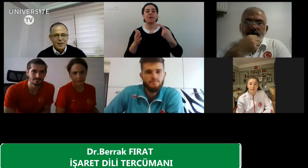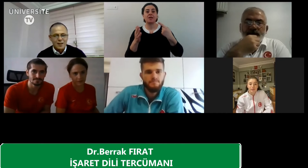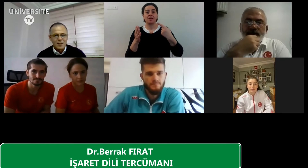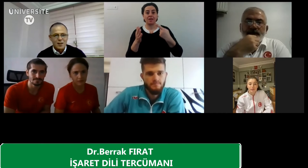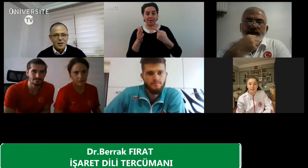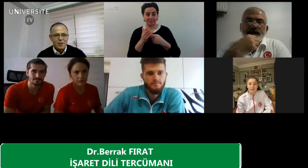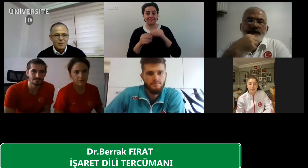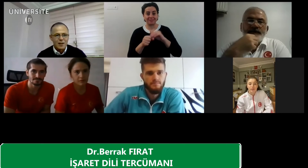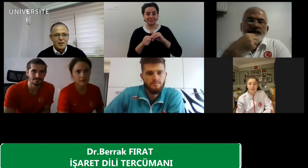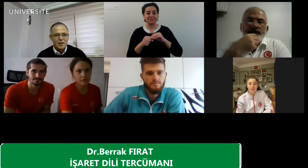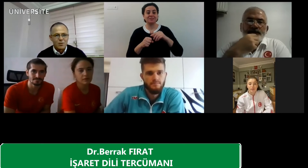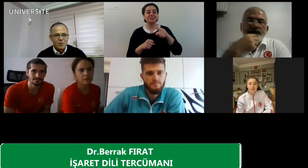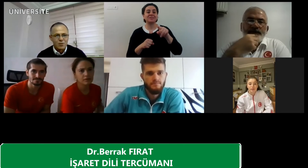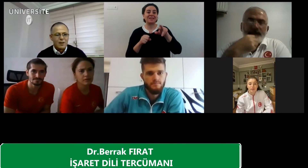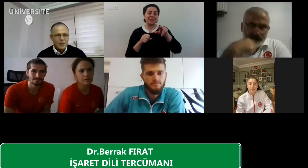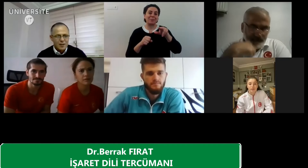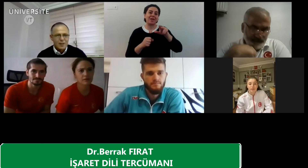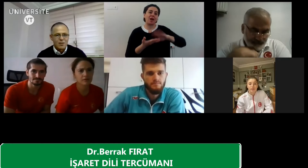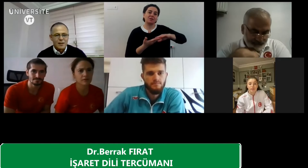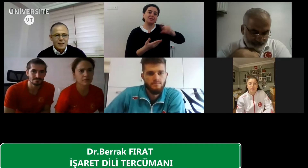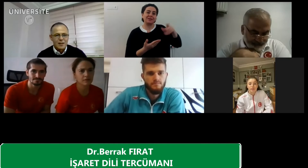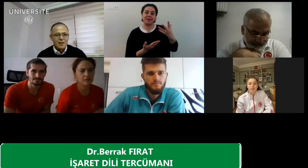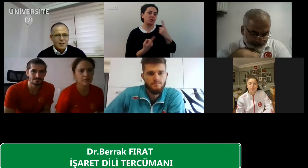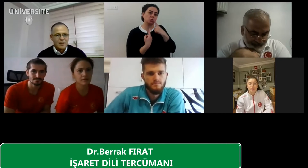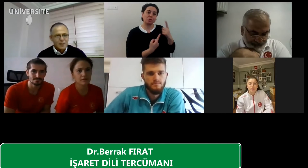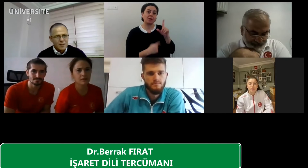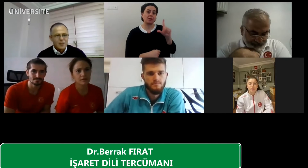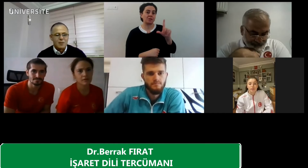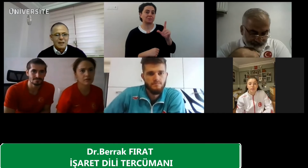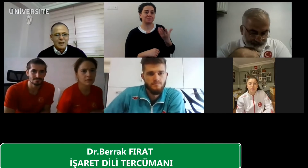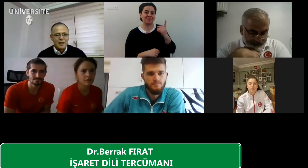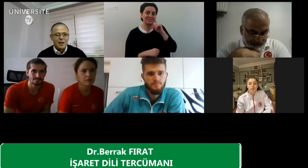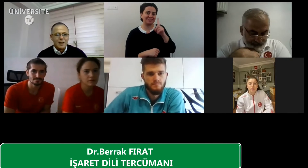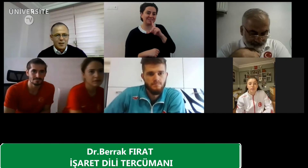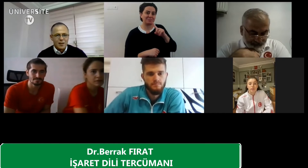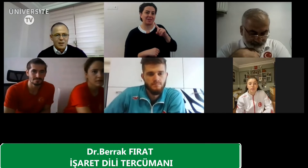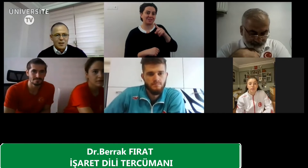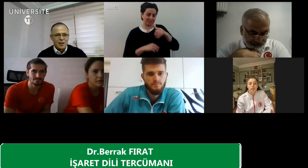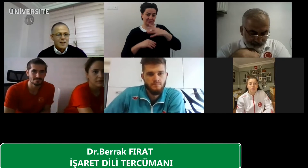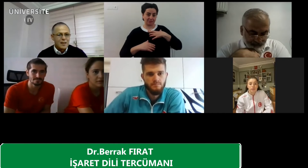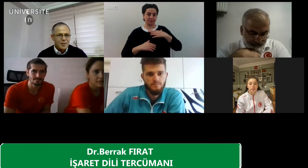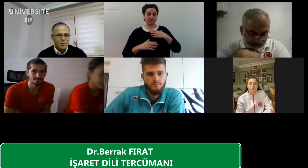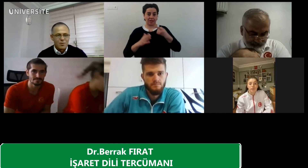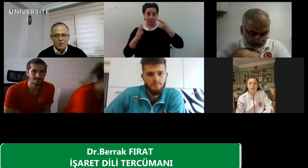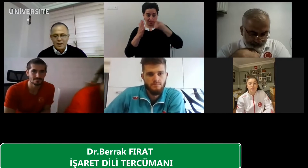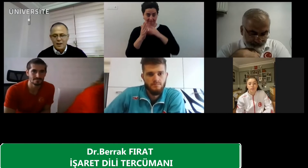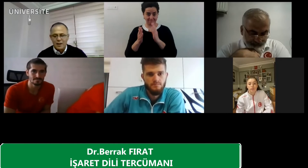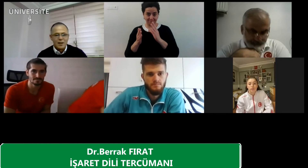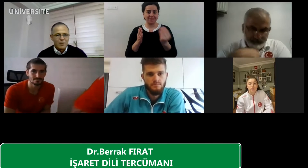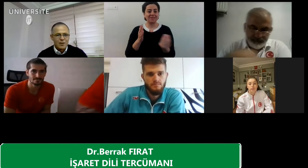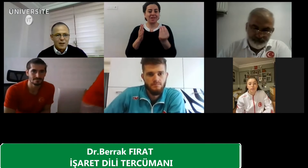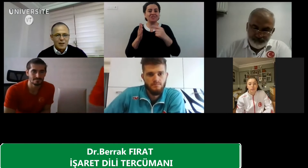gelecek arkadaşlara tavsiyeleriniz ne olur? Sizden sonra gelecek sağ işitme engelli arkadaşlara, genç